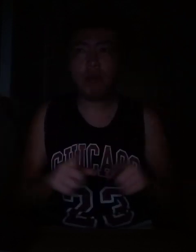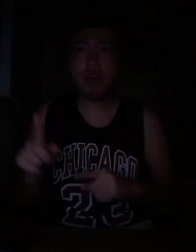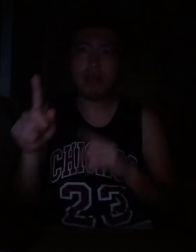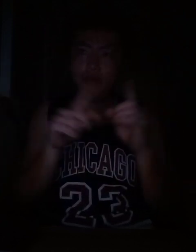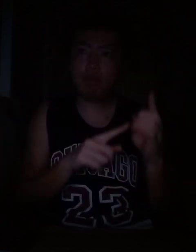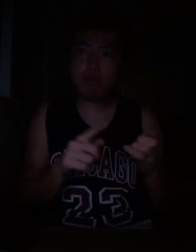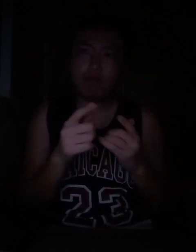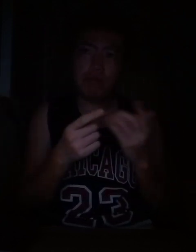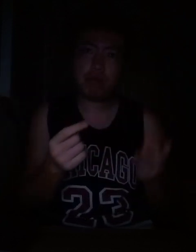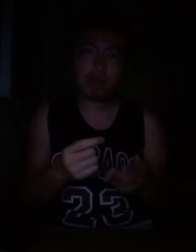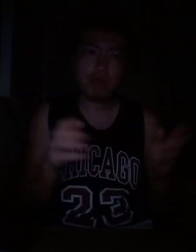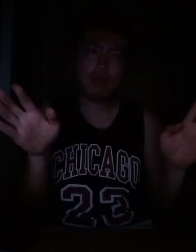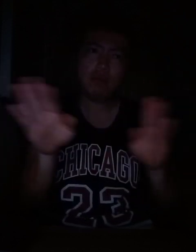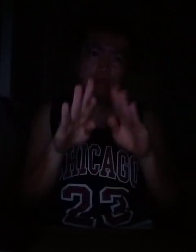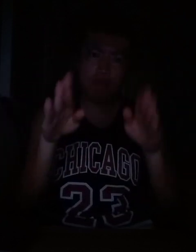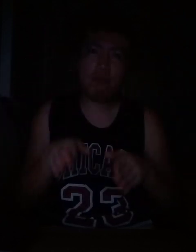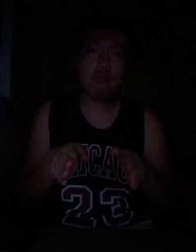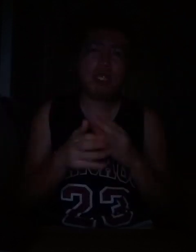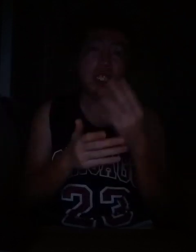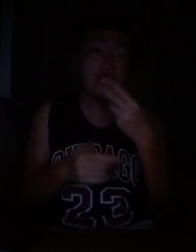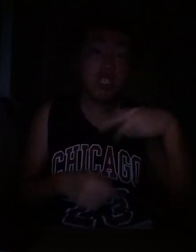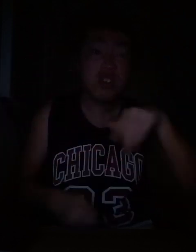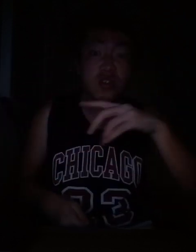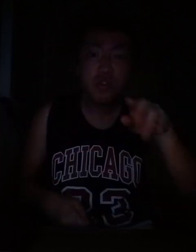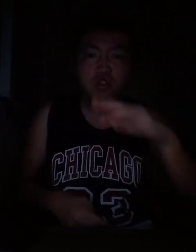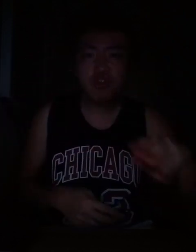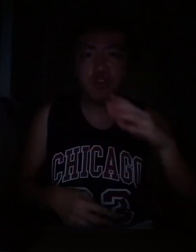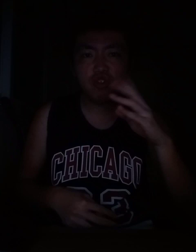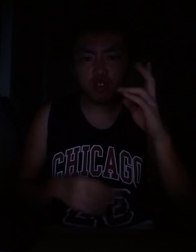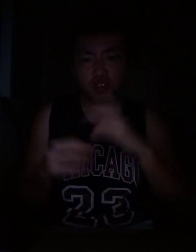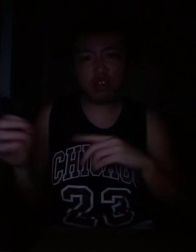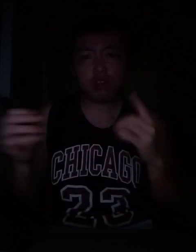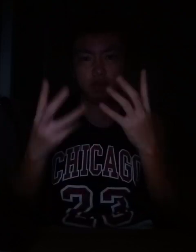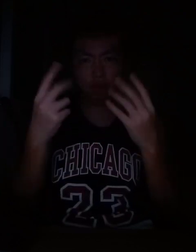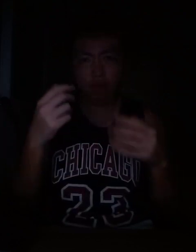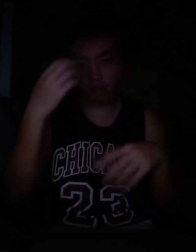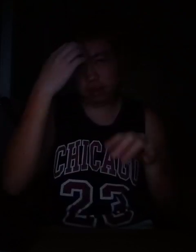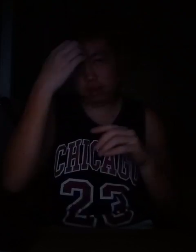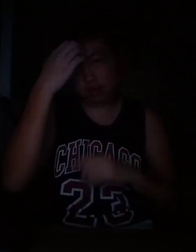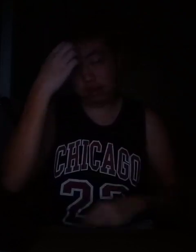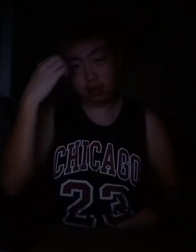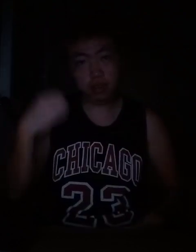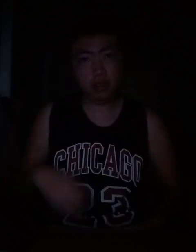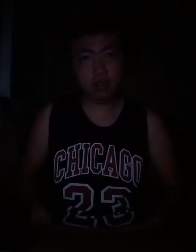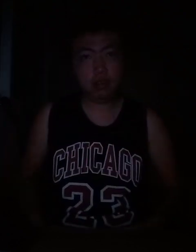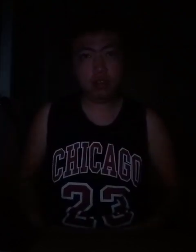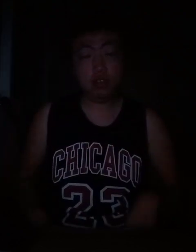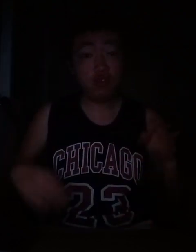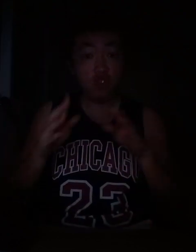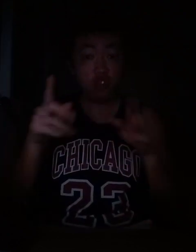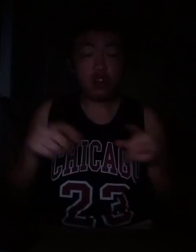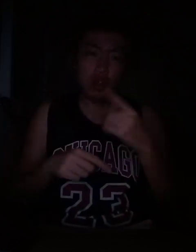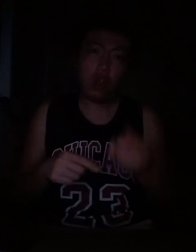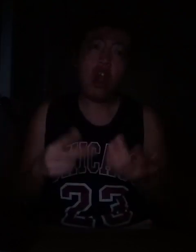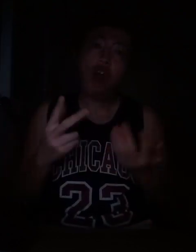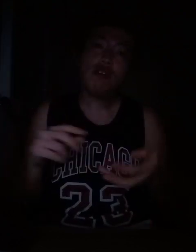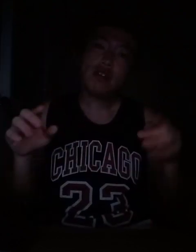날아가니까 간판이고 뭐고 다른 동네보다 특히 많이 날아가요. 부사장은 오늘 저녁 8시부터 운영을